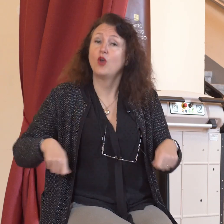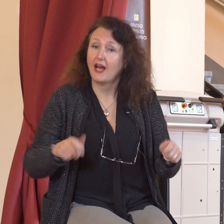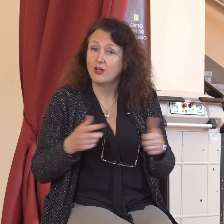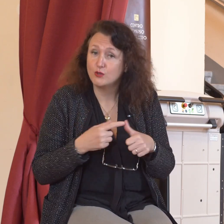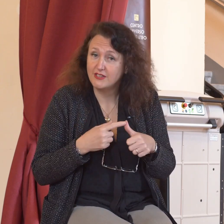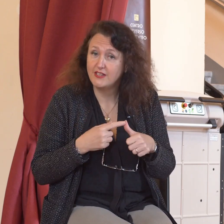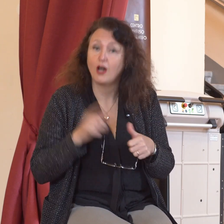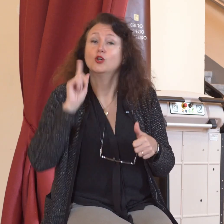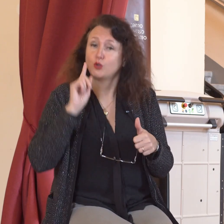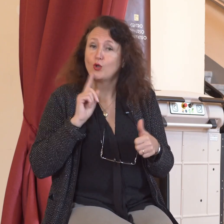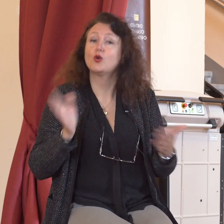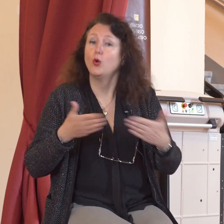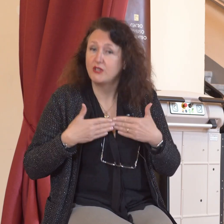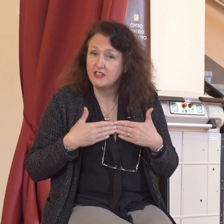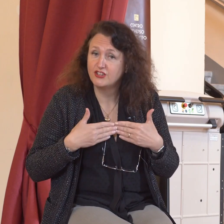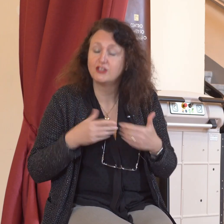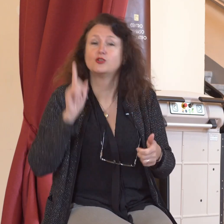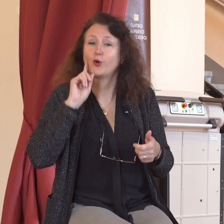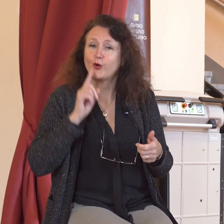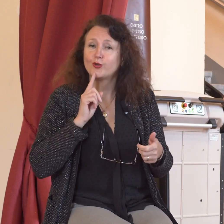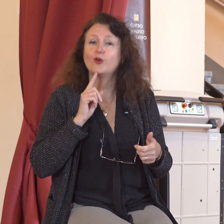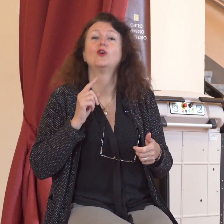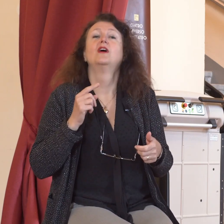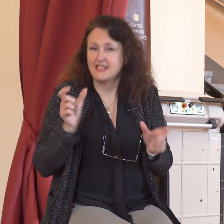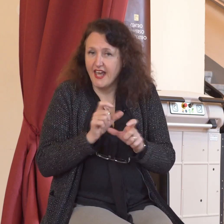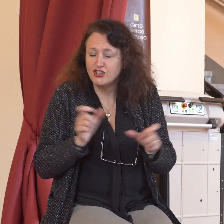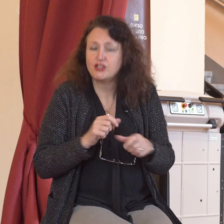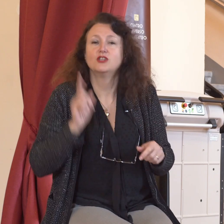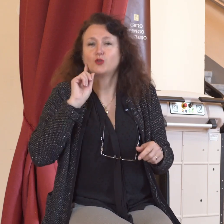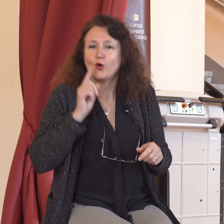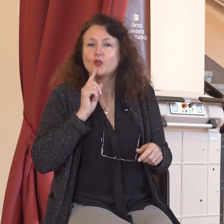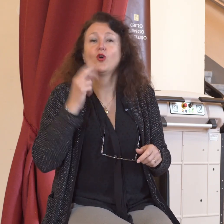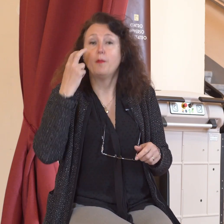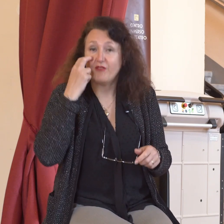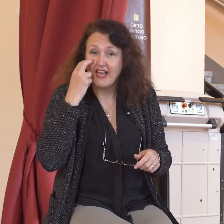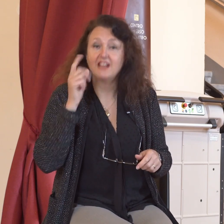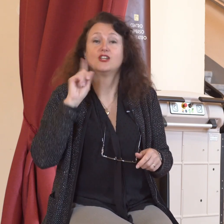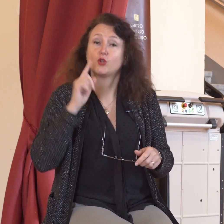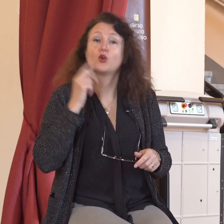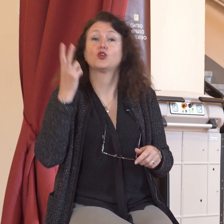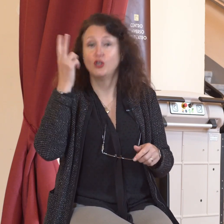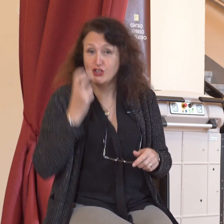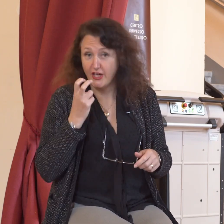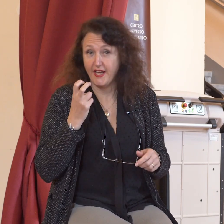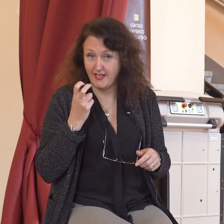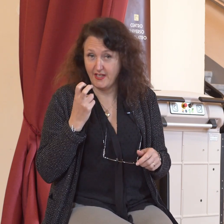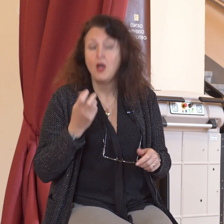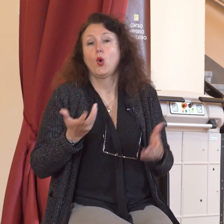la carrozzina, sordo autistici, sordo celiaci, sordo ipovedenti, sordo i ciechi.